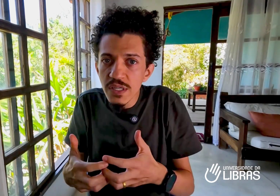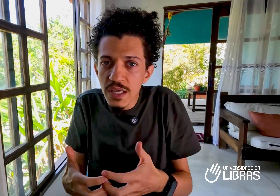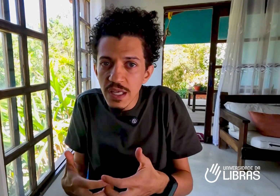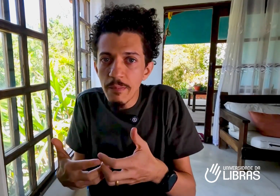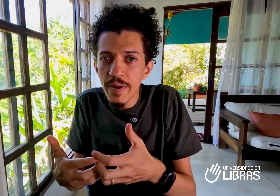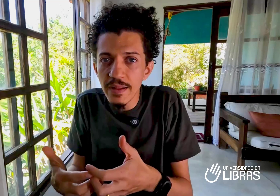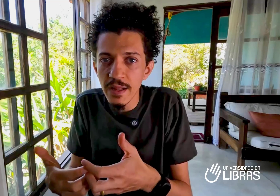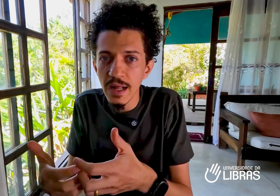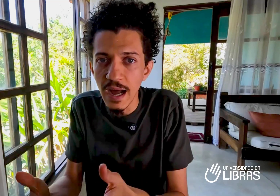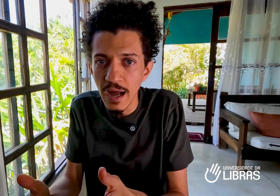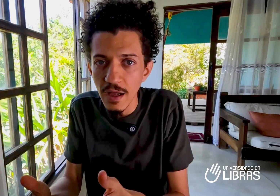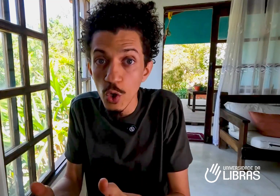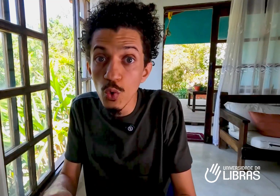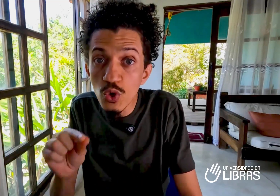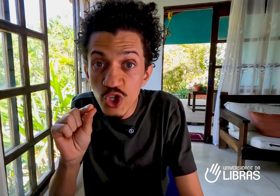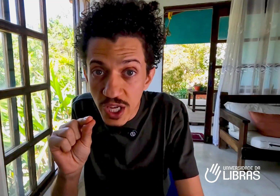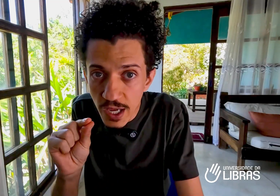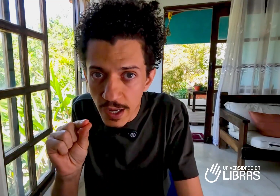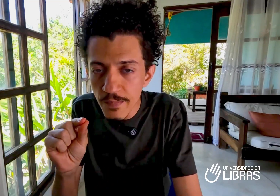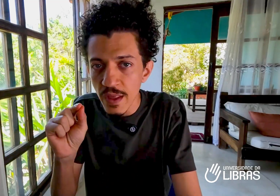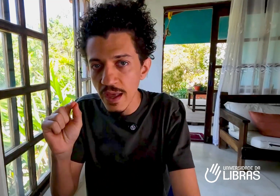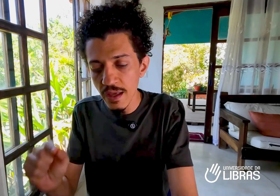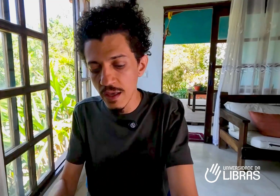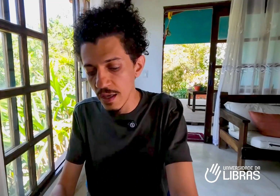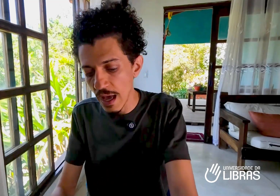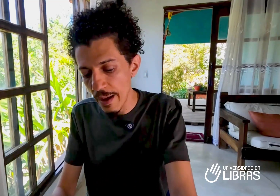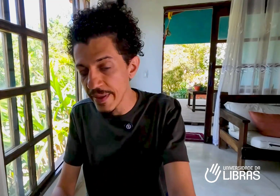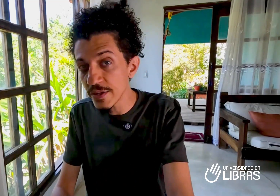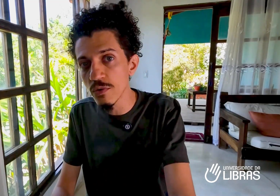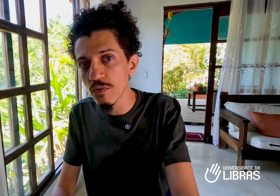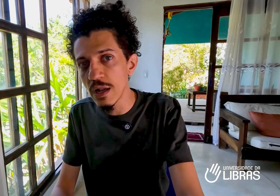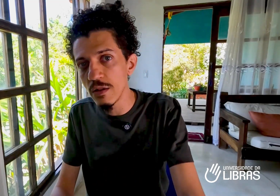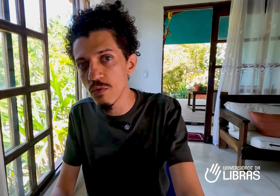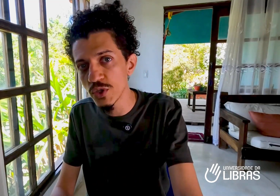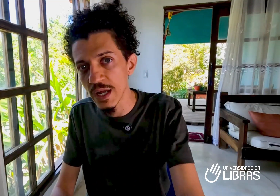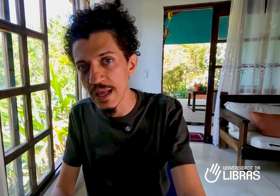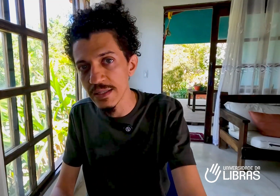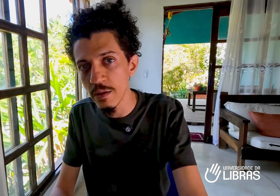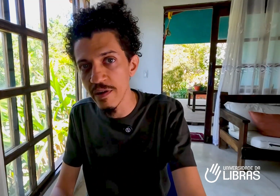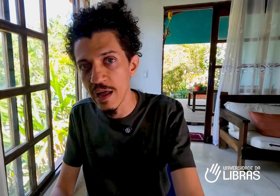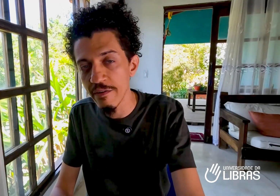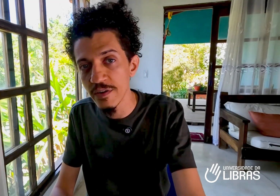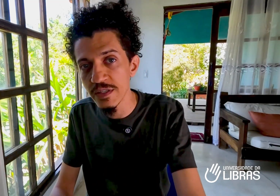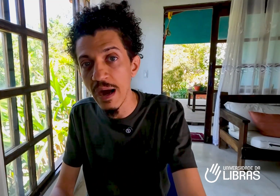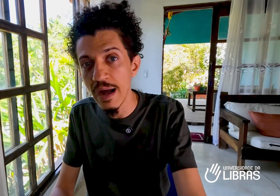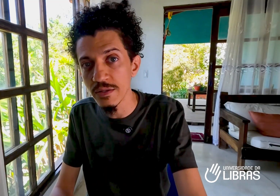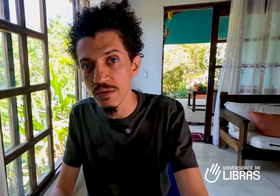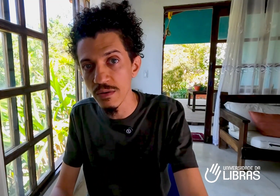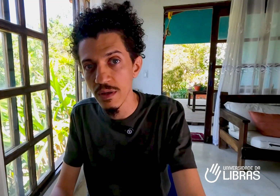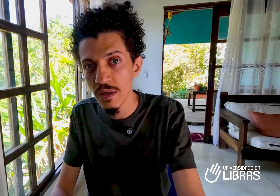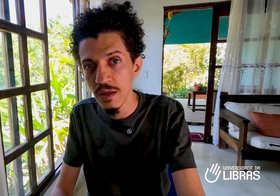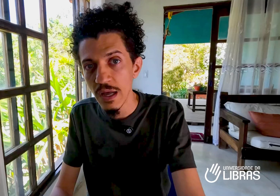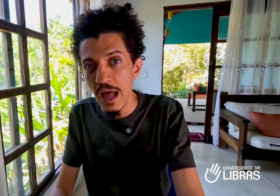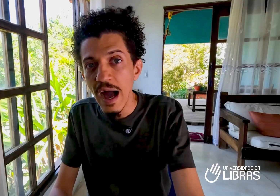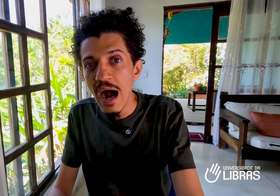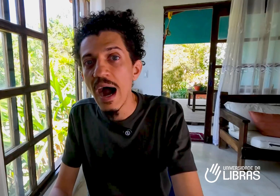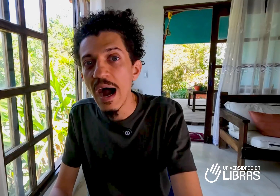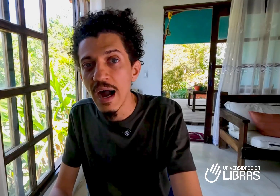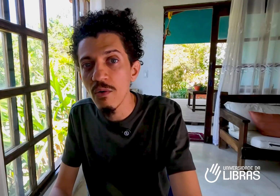consegui aprender a nadar no dia em que a minha instrutora do curso de natação, ela falou assim, Madison, A água